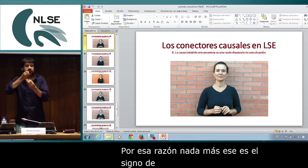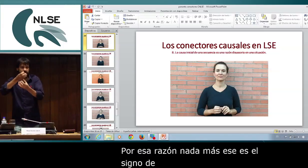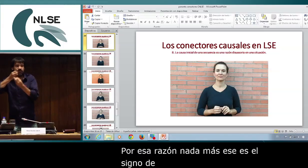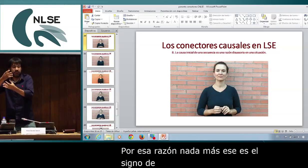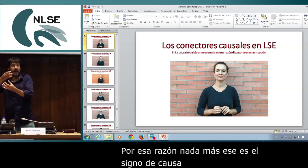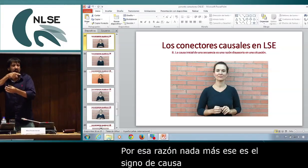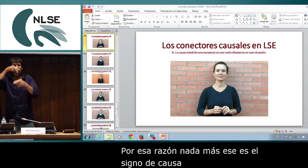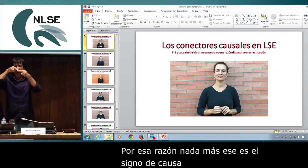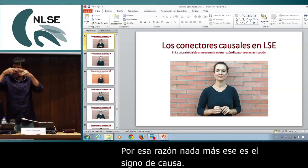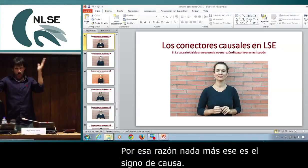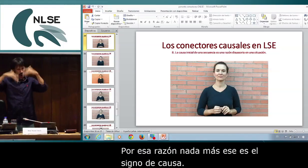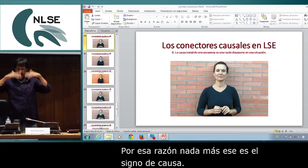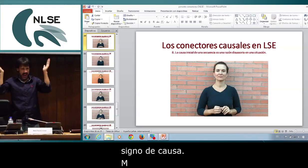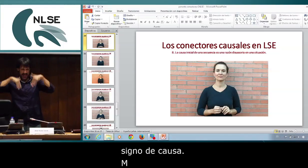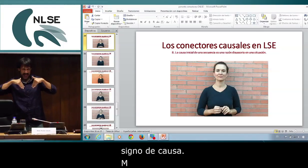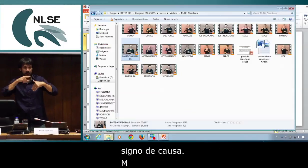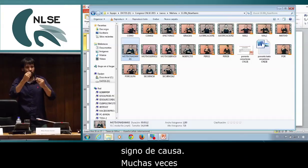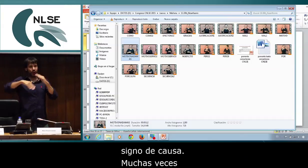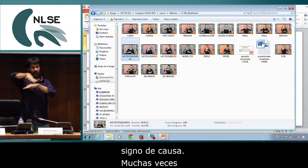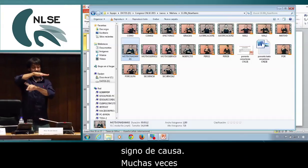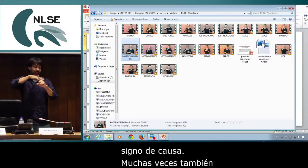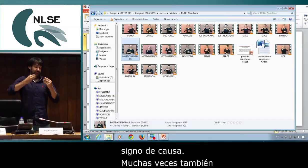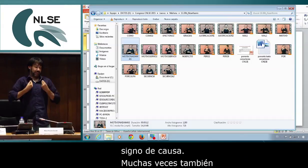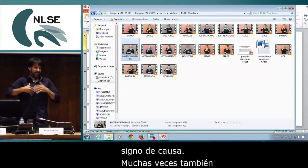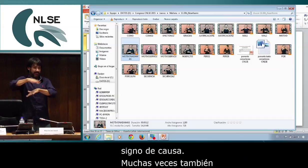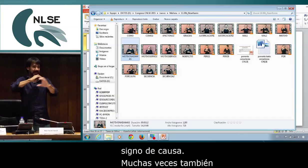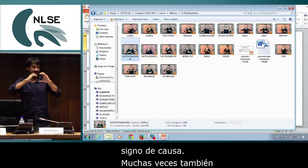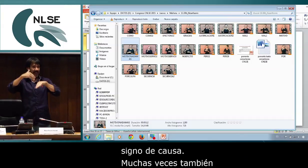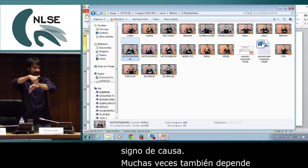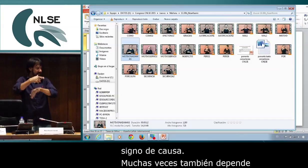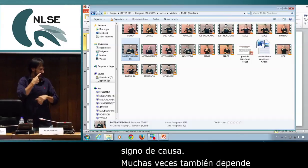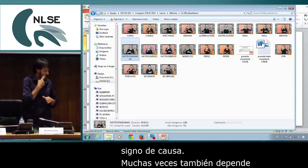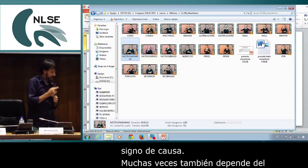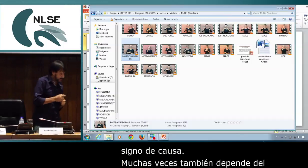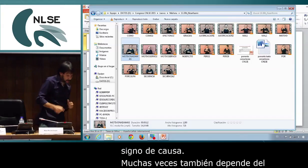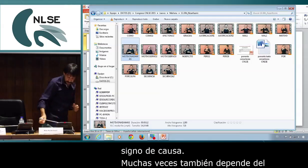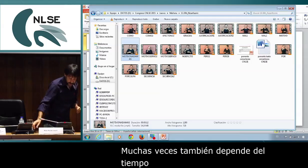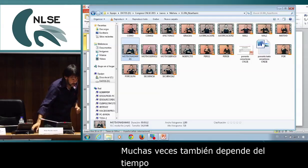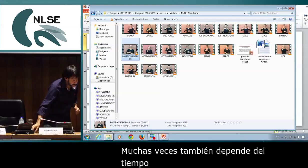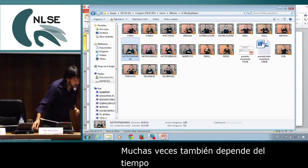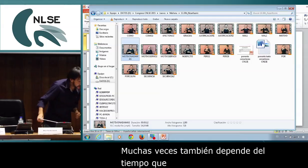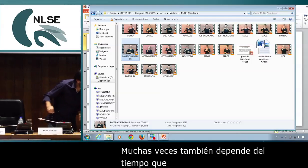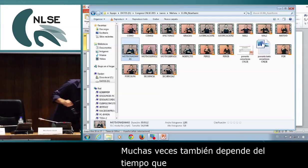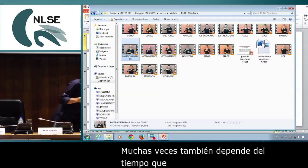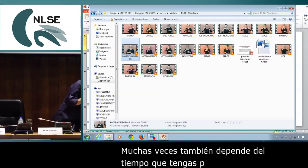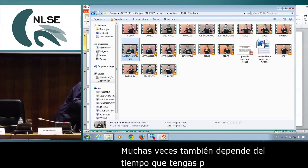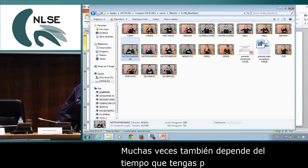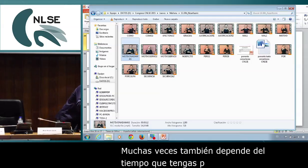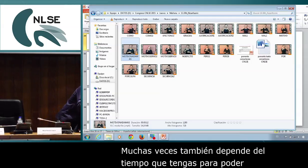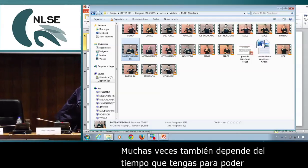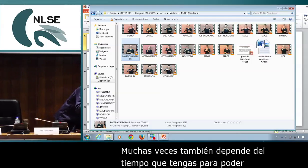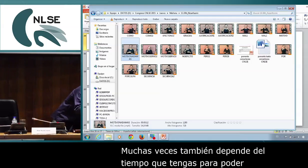Muchas veces también depende del tiempo que te dispongas para poder expresarte. En ese sentido, a veces no se utilizan los conectores, cuando son, sobre